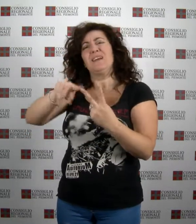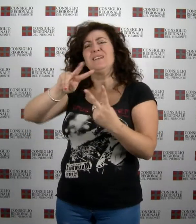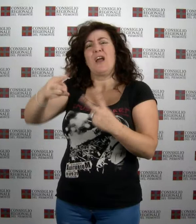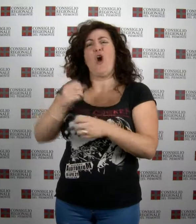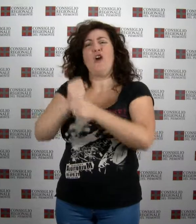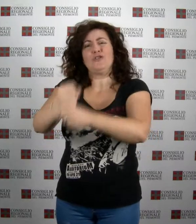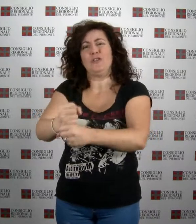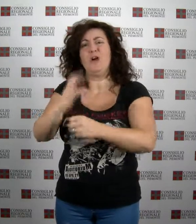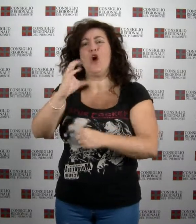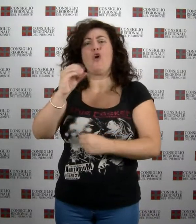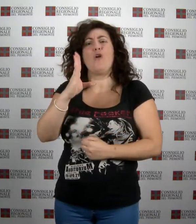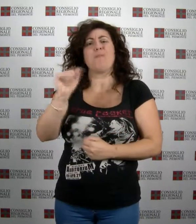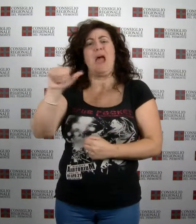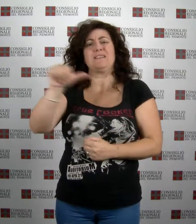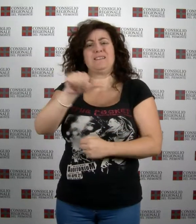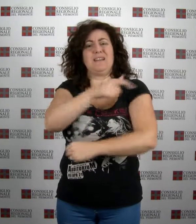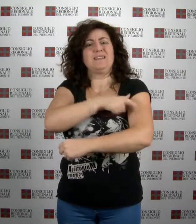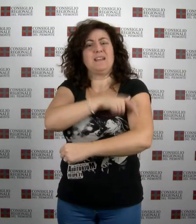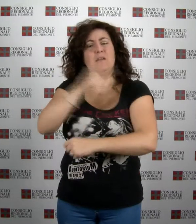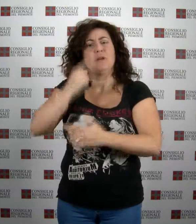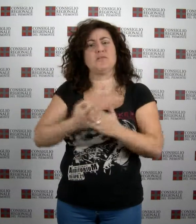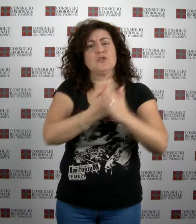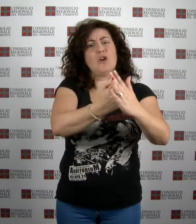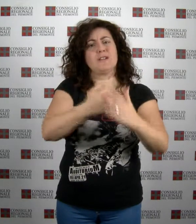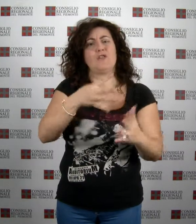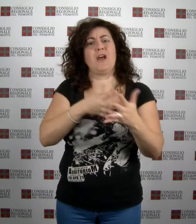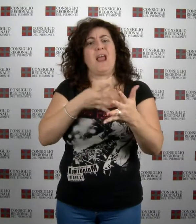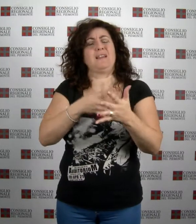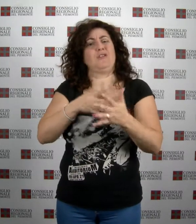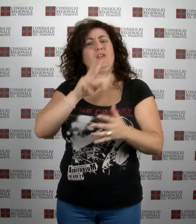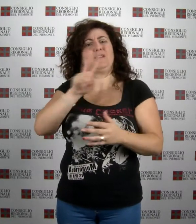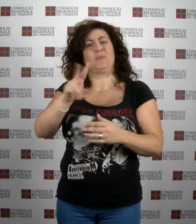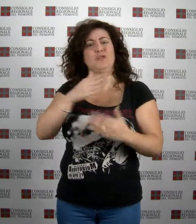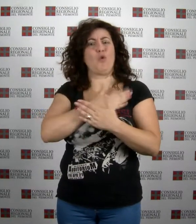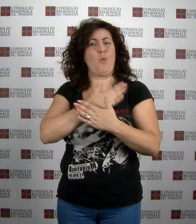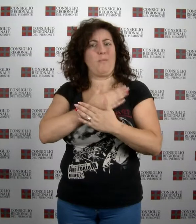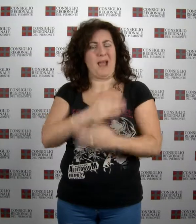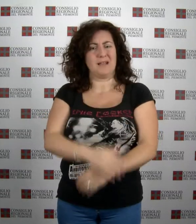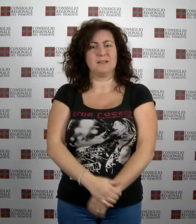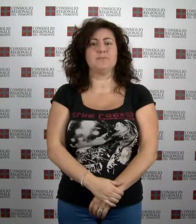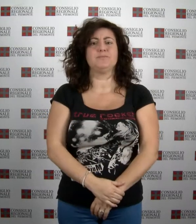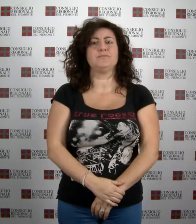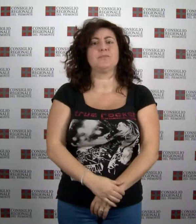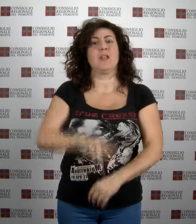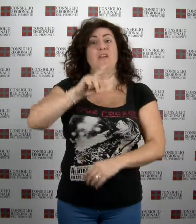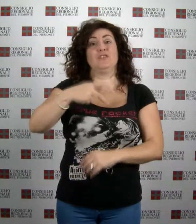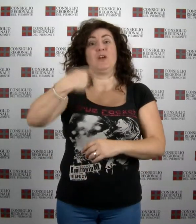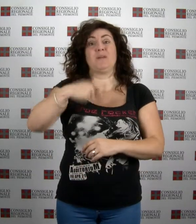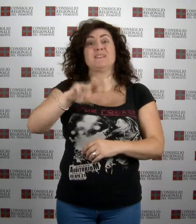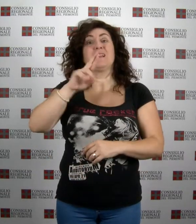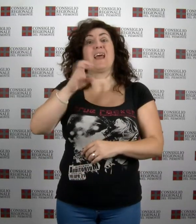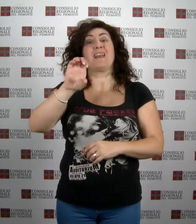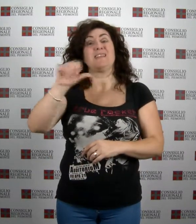dei disoccupati. In prima commissione bilancio e patrimonio, il vicepresidente della giunta regionale, Aldo Reschigna,